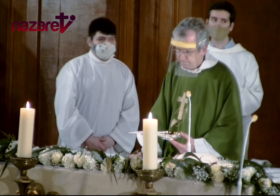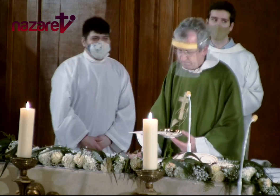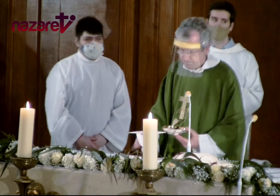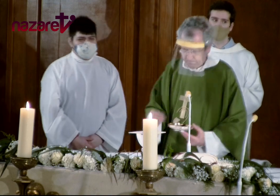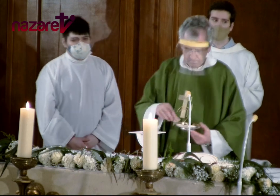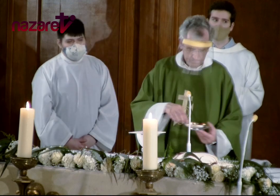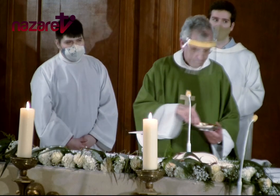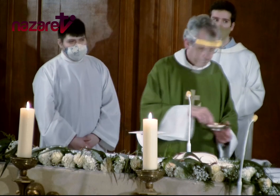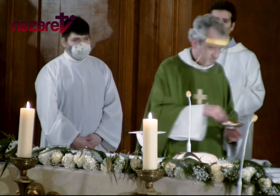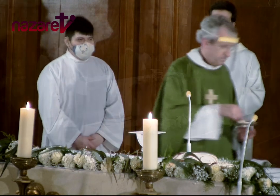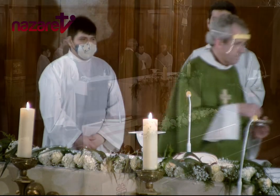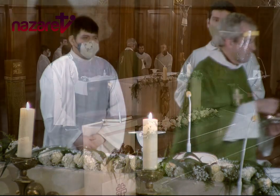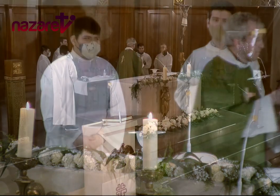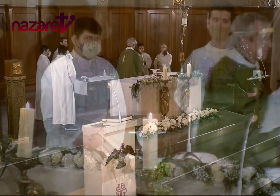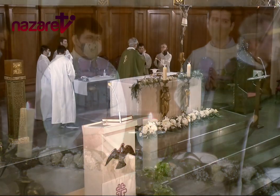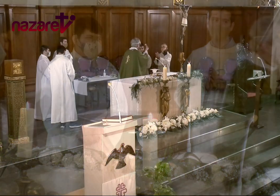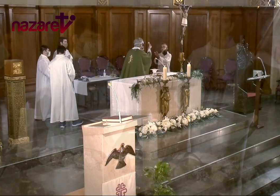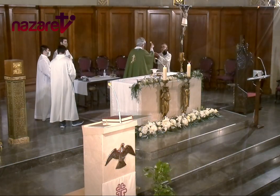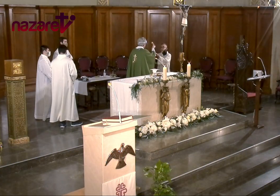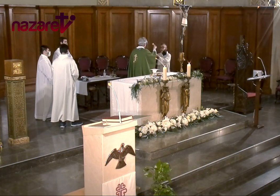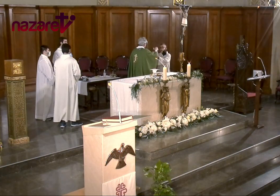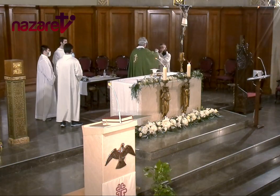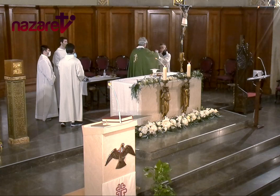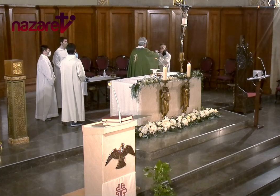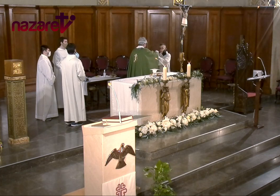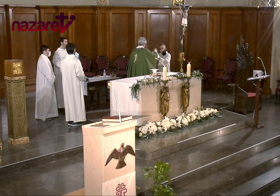estás bajo estas formas esconde